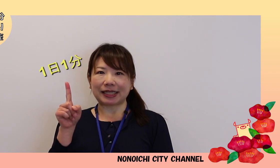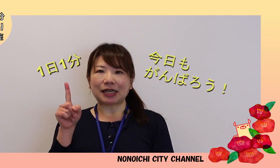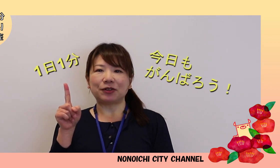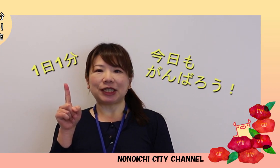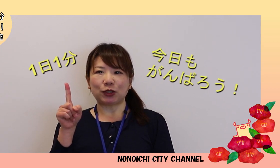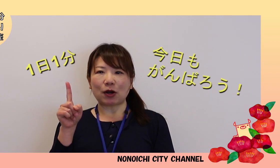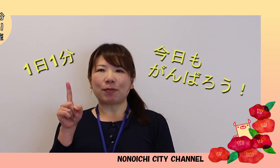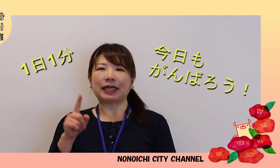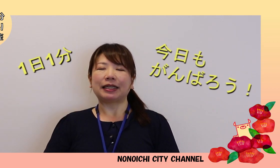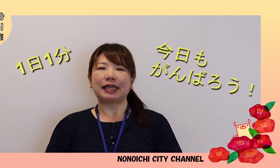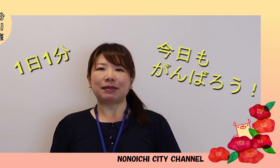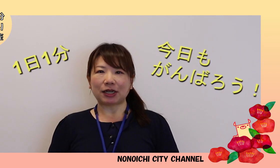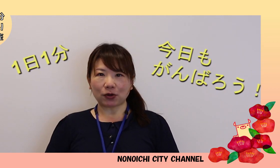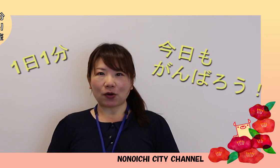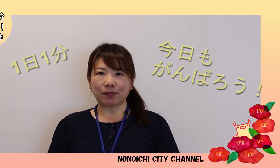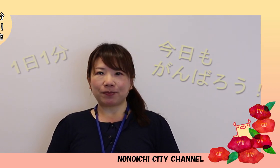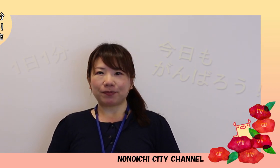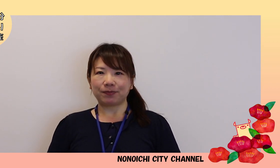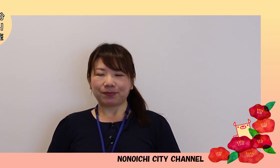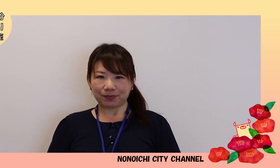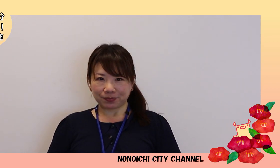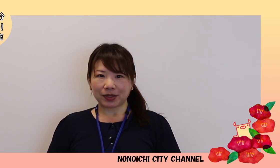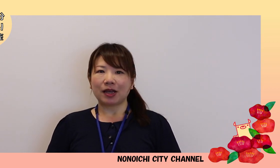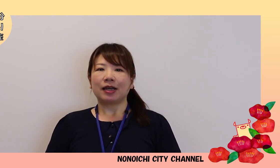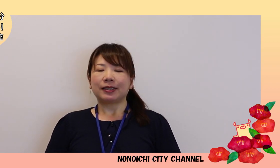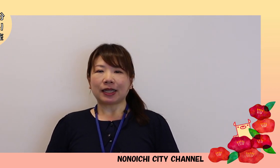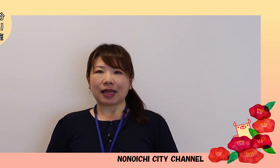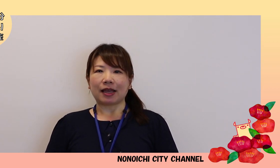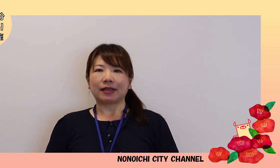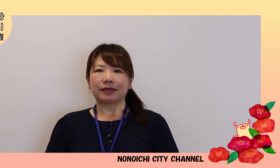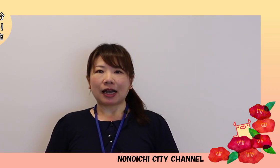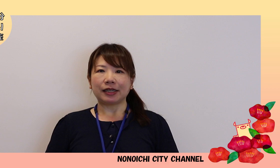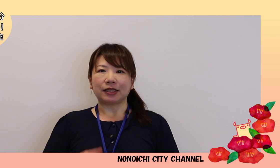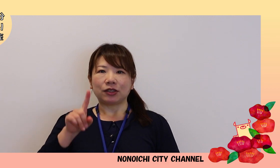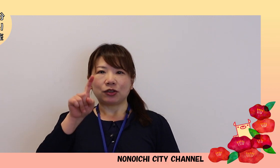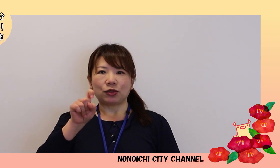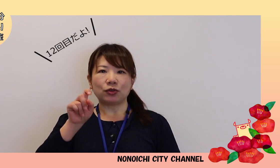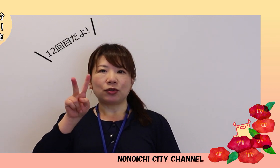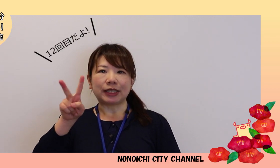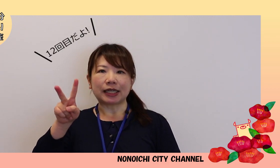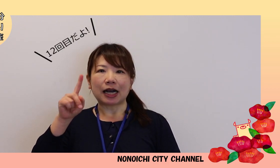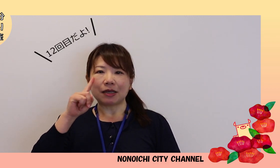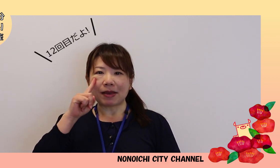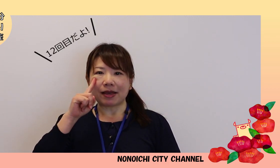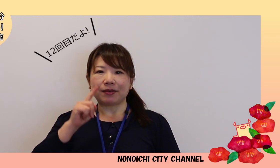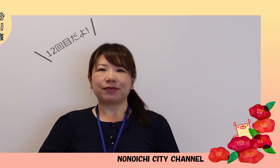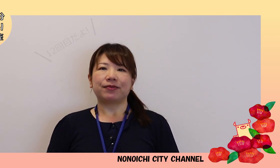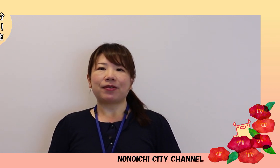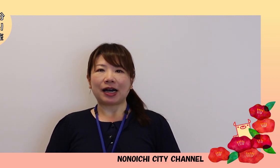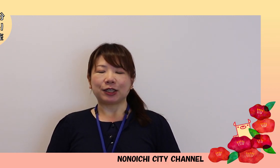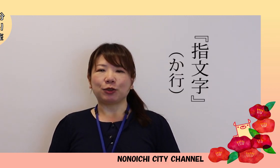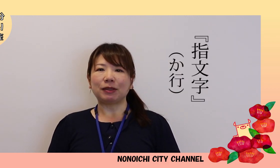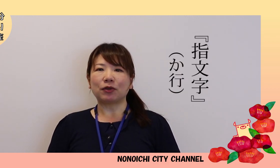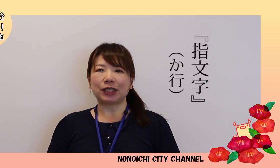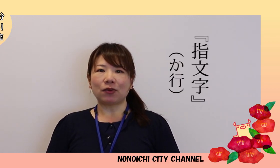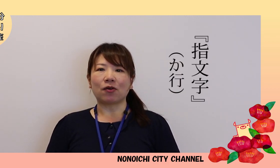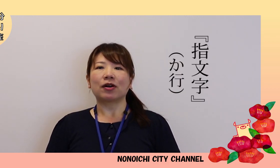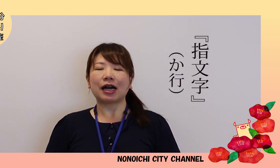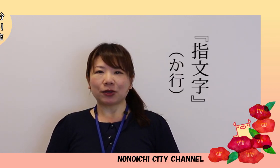軽に手話を学んでいきましょう。さて、第12回目は指文字の家業